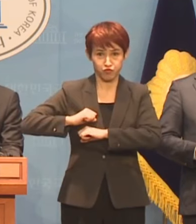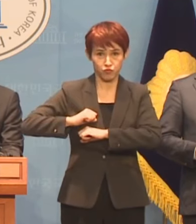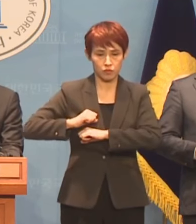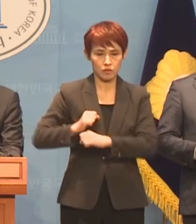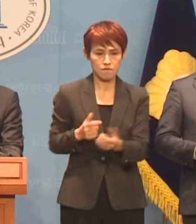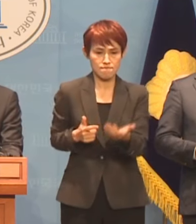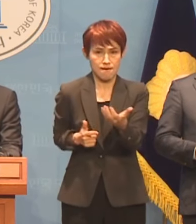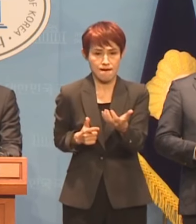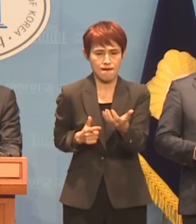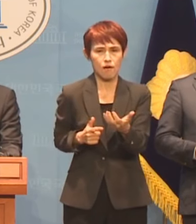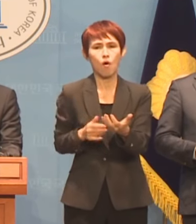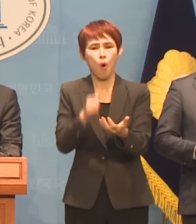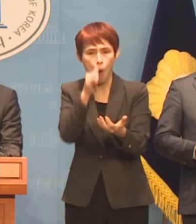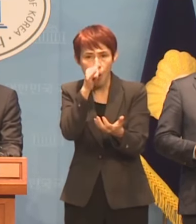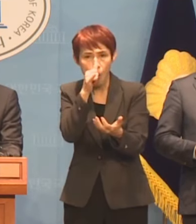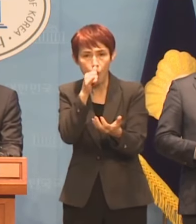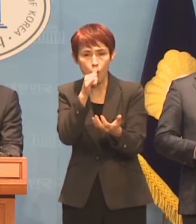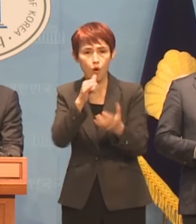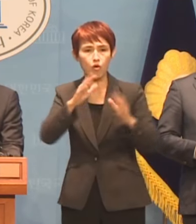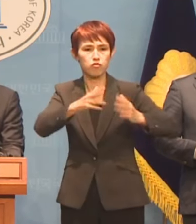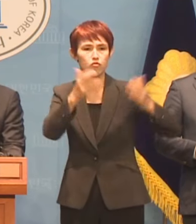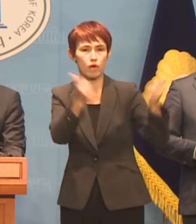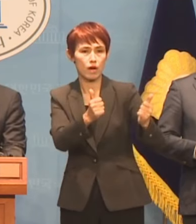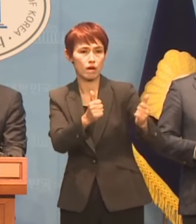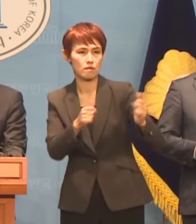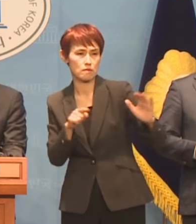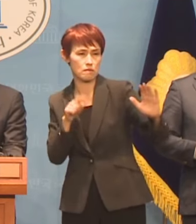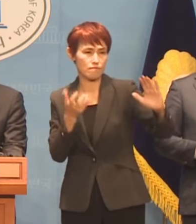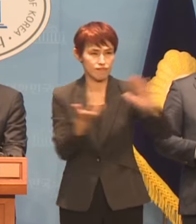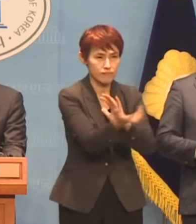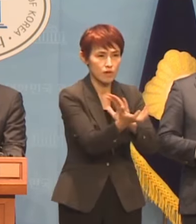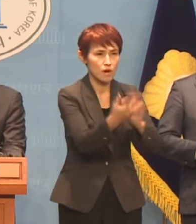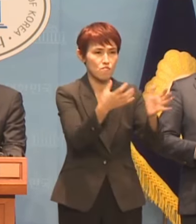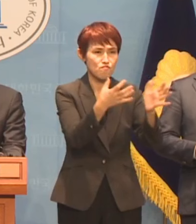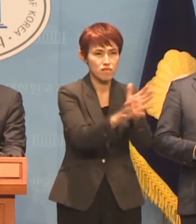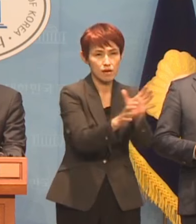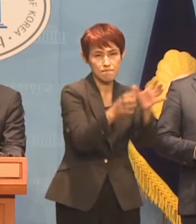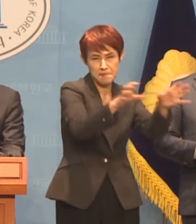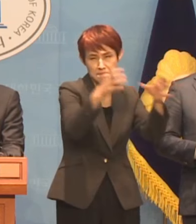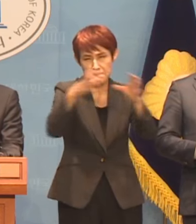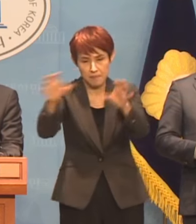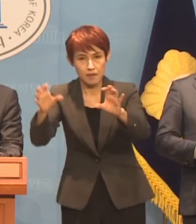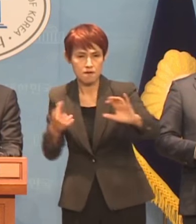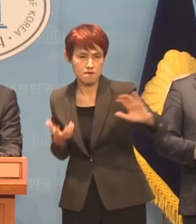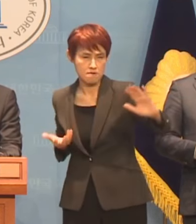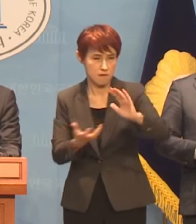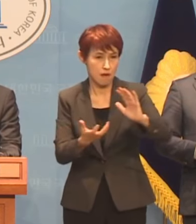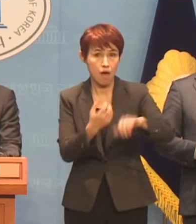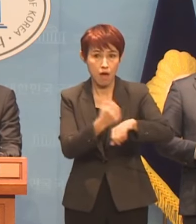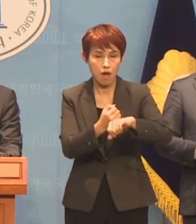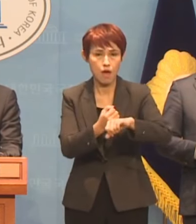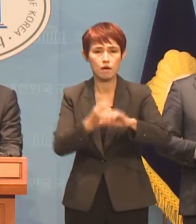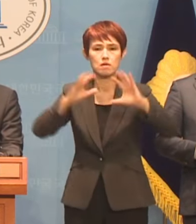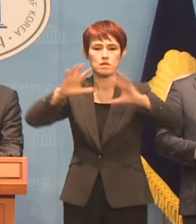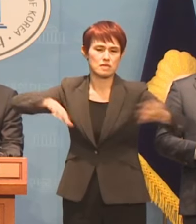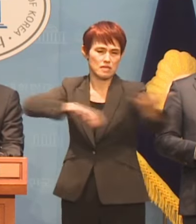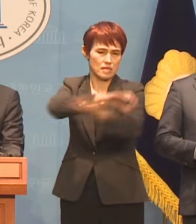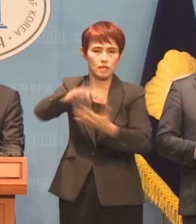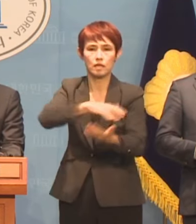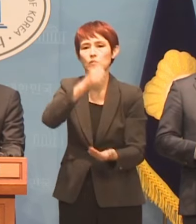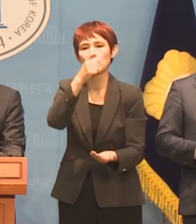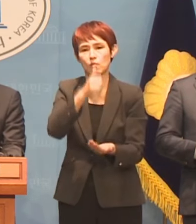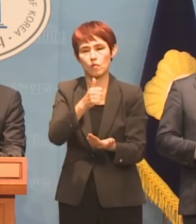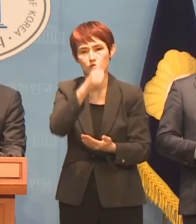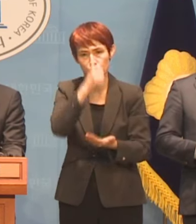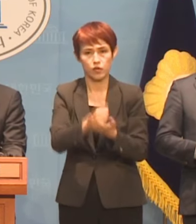추정되는 무기를 지참하여 국회의 기물을 파손하고 경내에 진입을 시도했는데 이는 내란 목적 살인